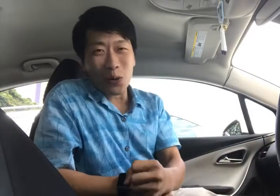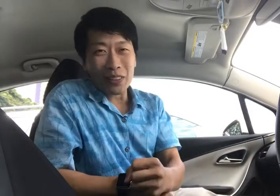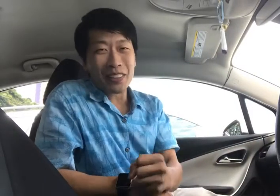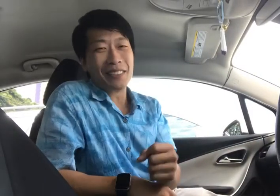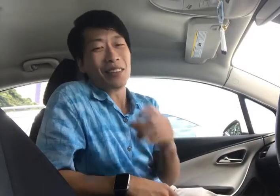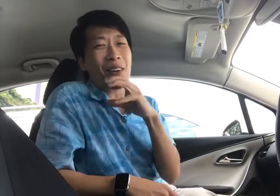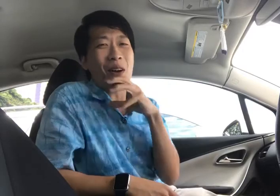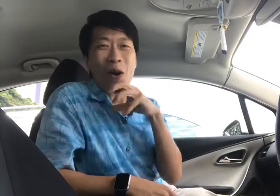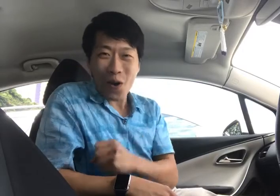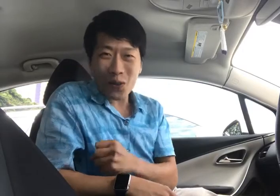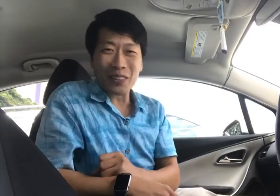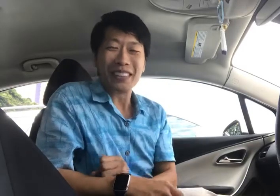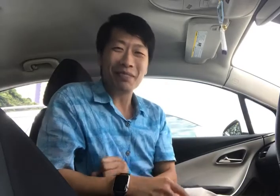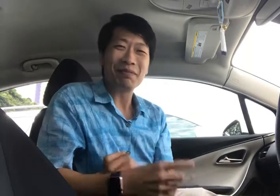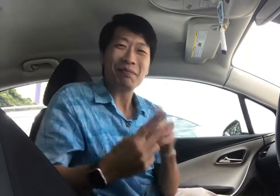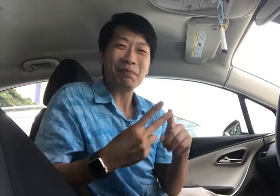Old. Old.